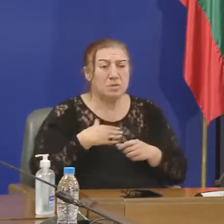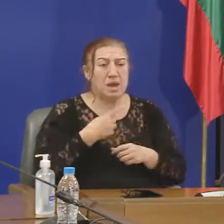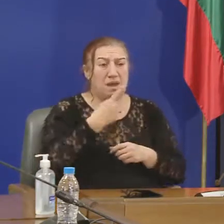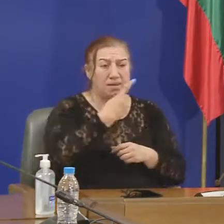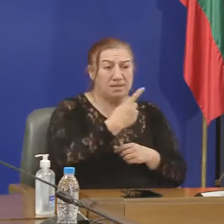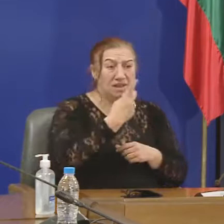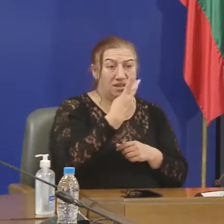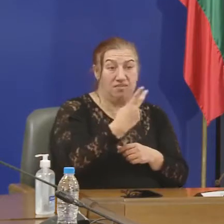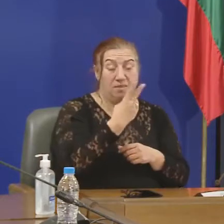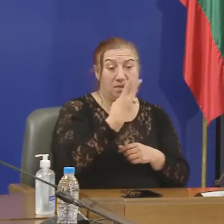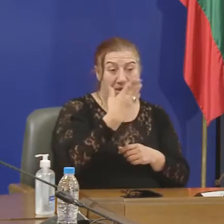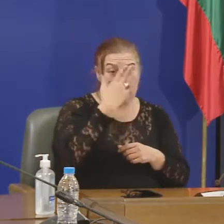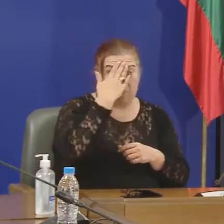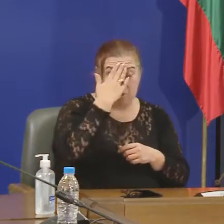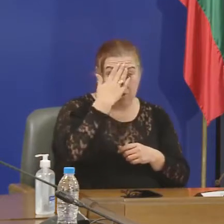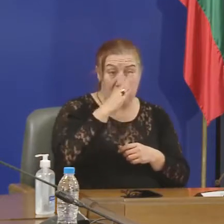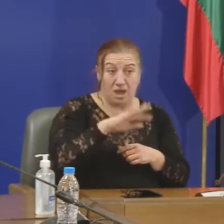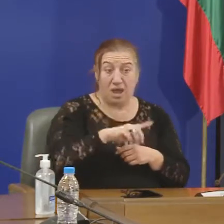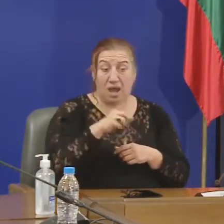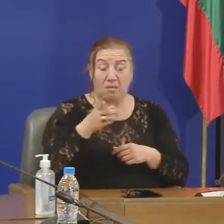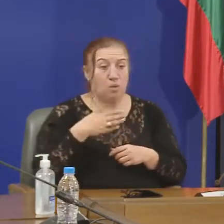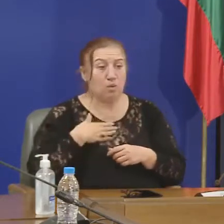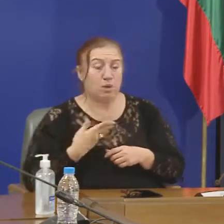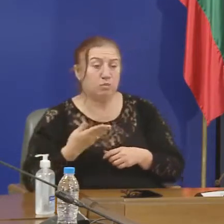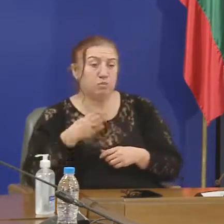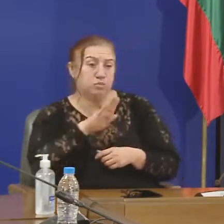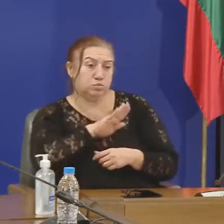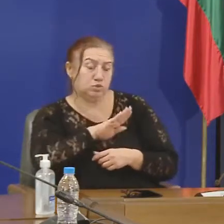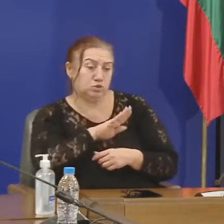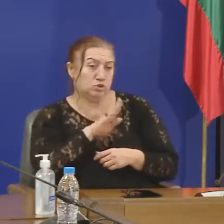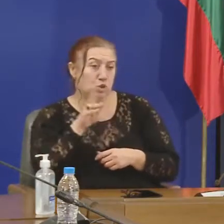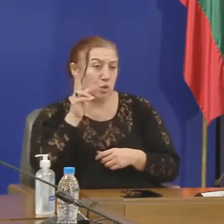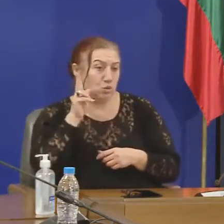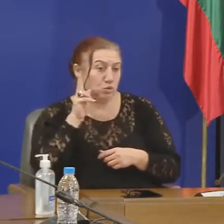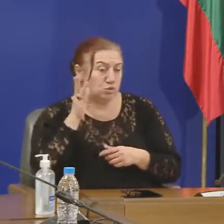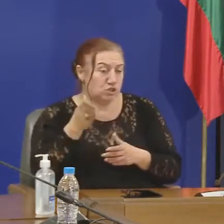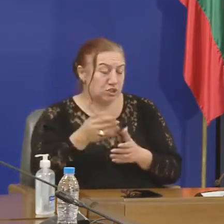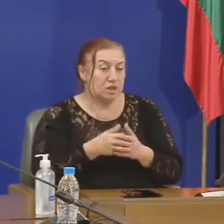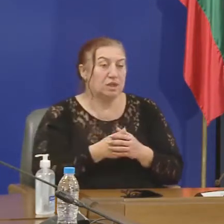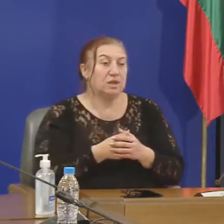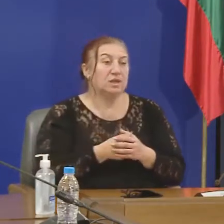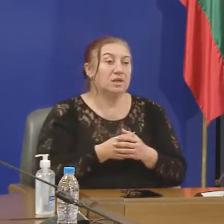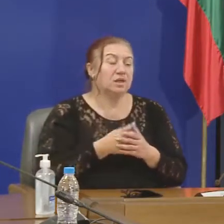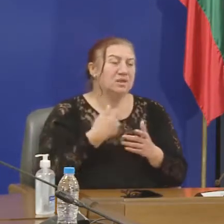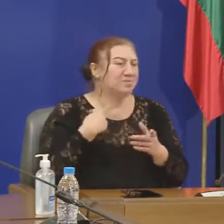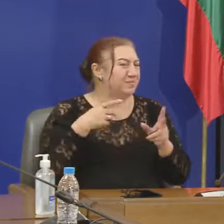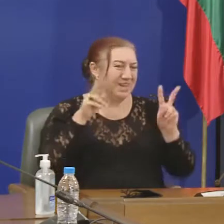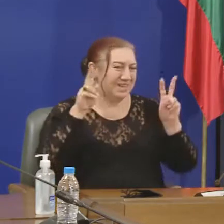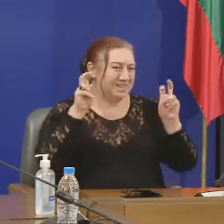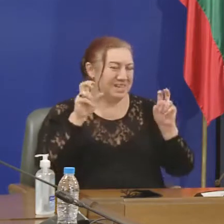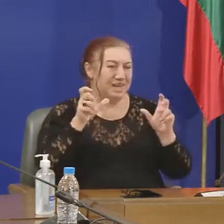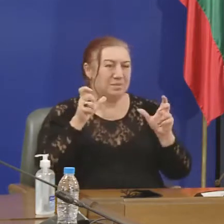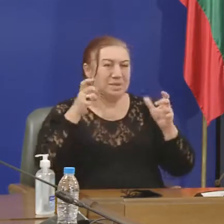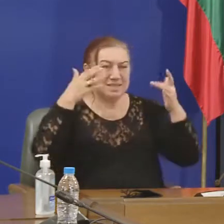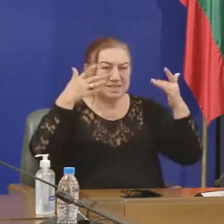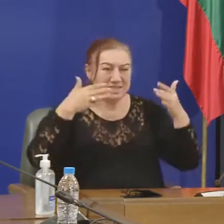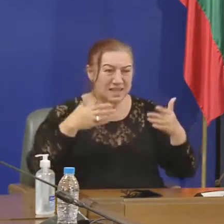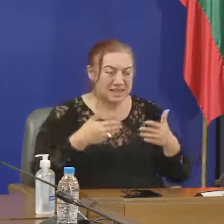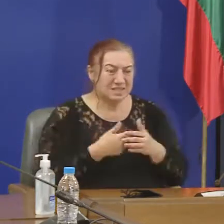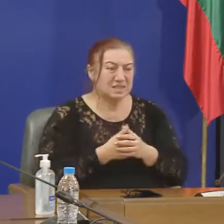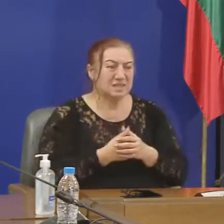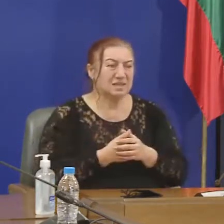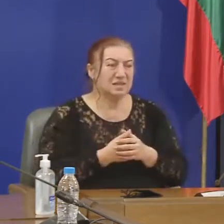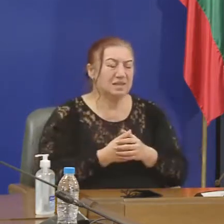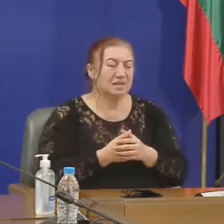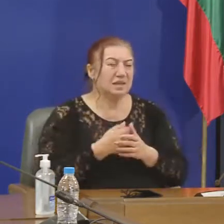когато не дай Боже, има починали учители, но дори и починалите, въпреки че звучи грубо да цитираме статистика, не са повече отколкото